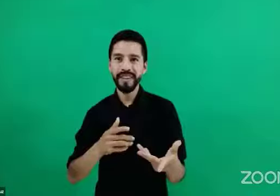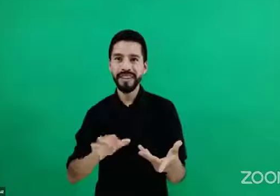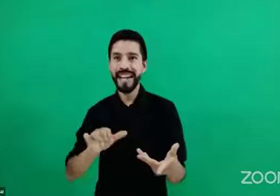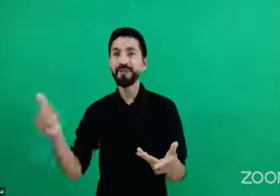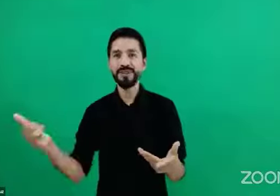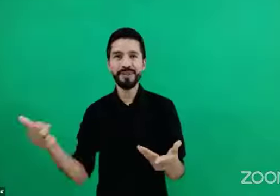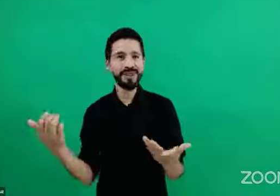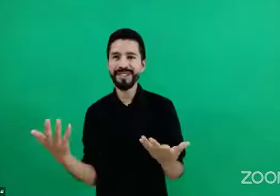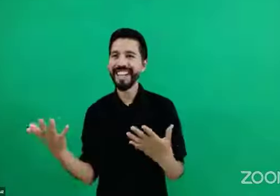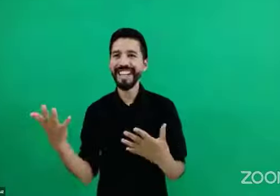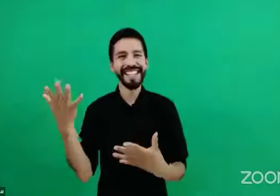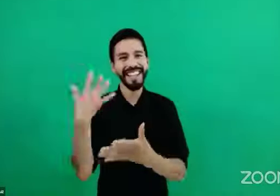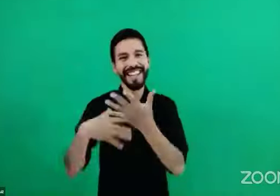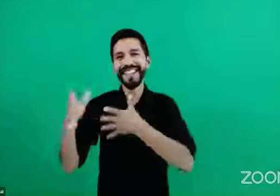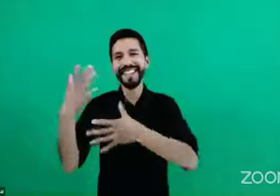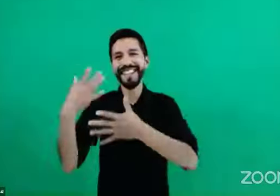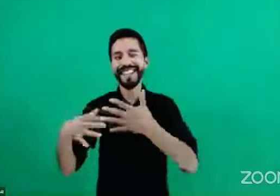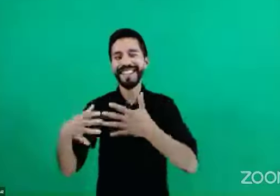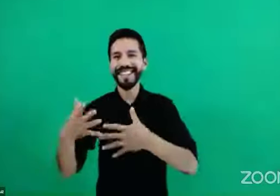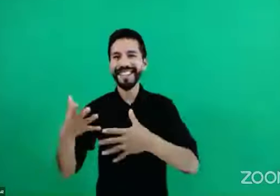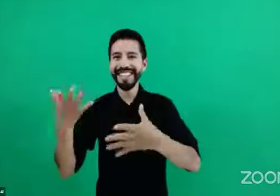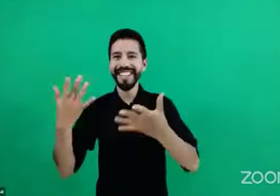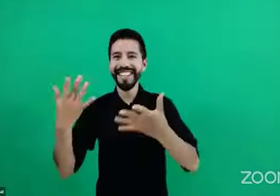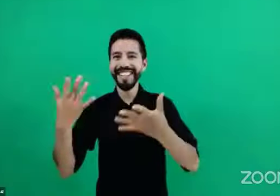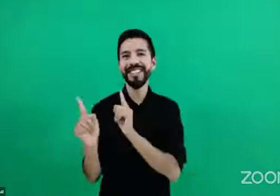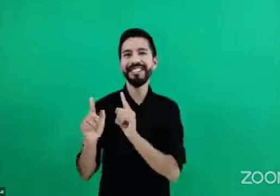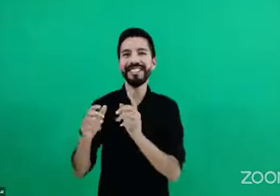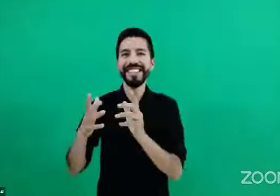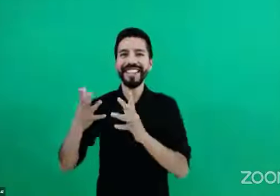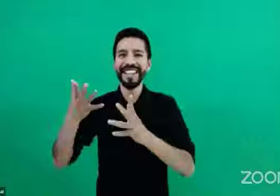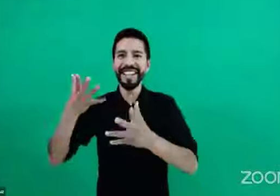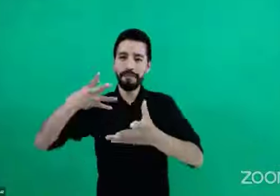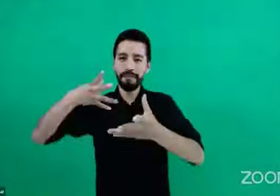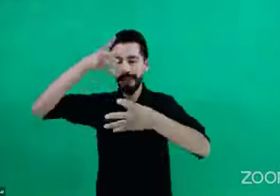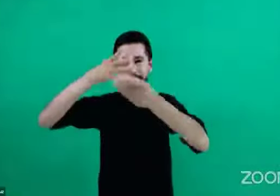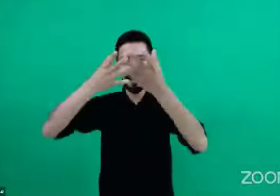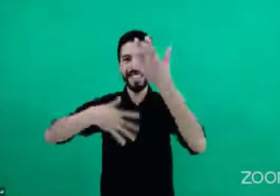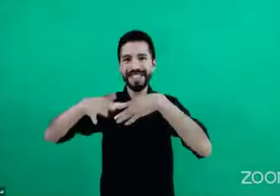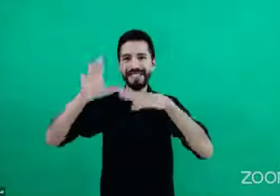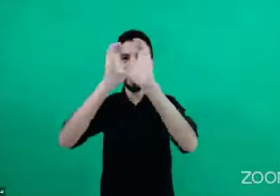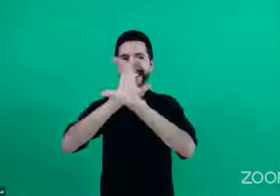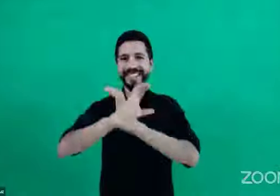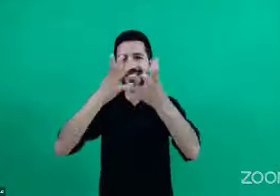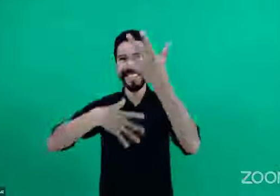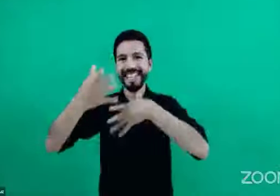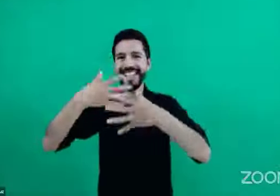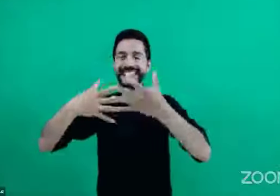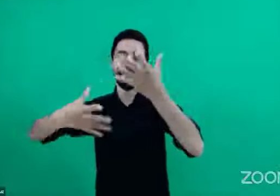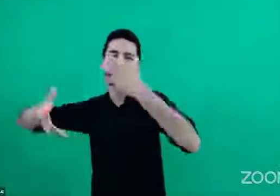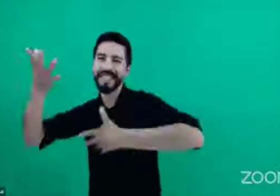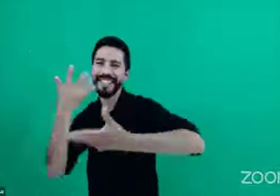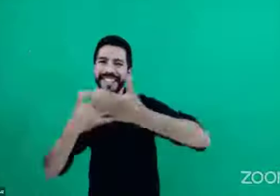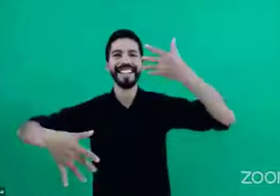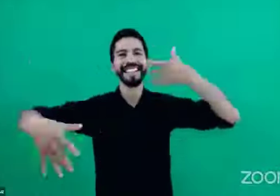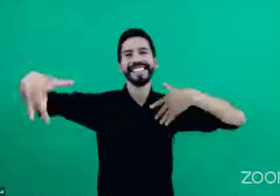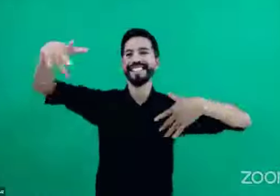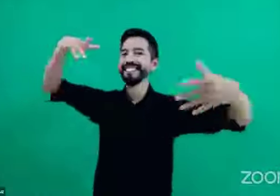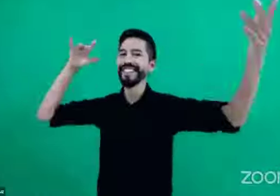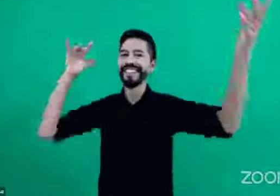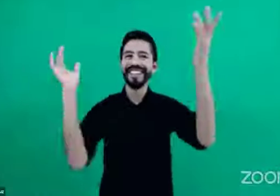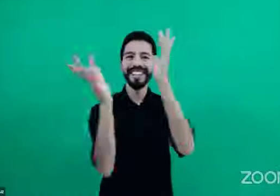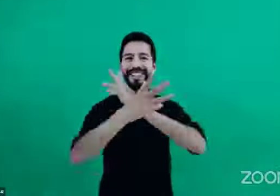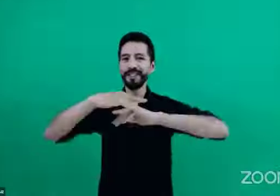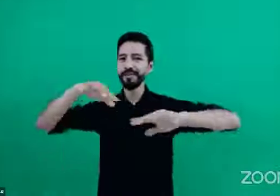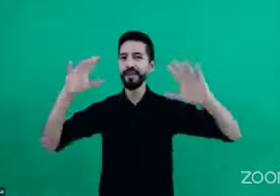cultura. Y hay otros sordos que les encanta incluso a ellos el poder aprenderse una canción en señas y poder estar